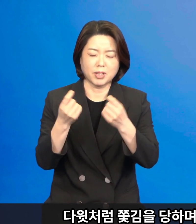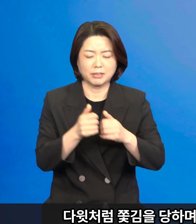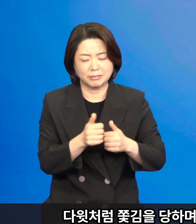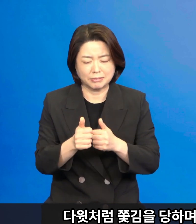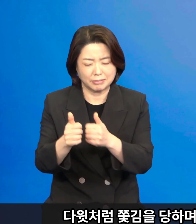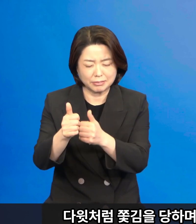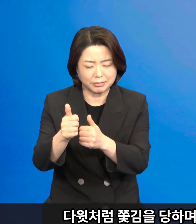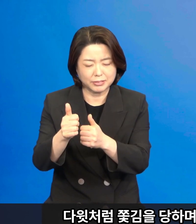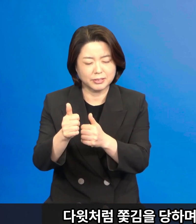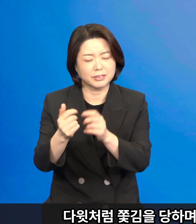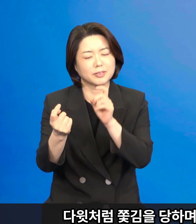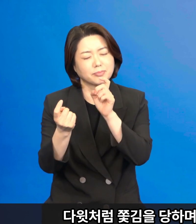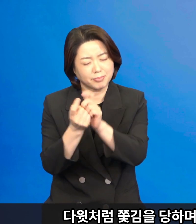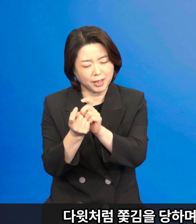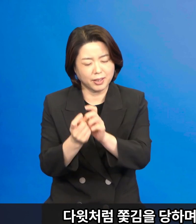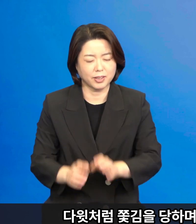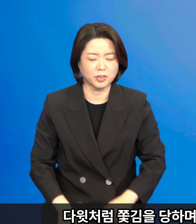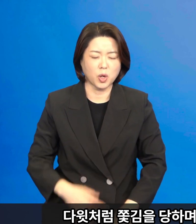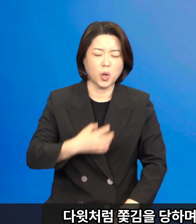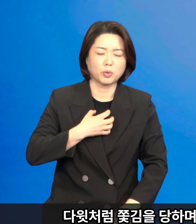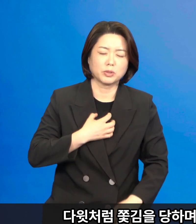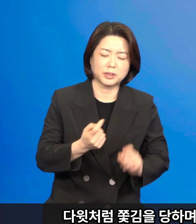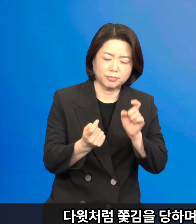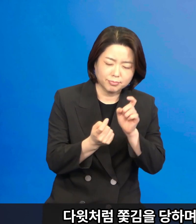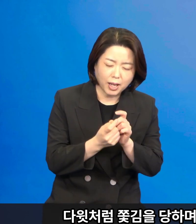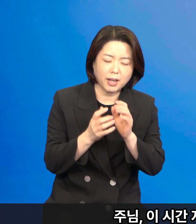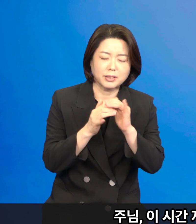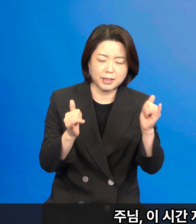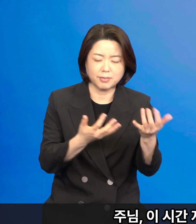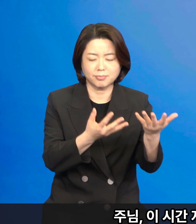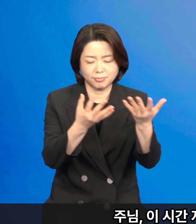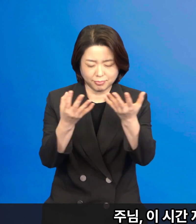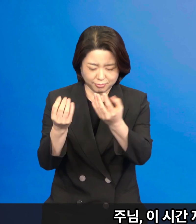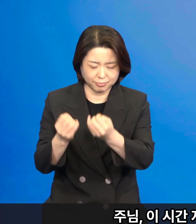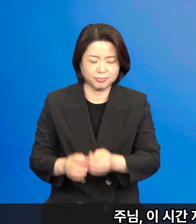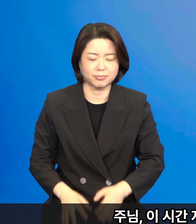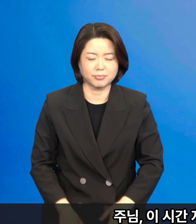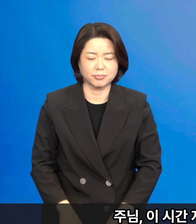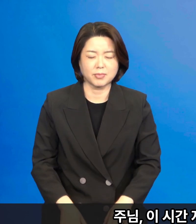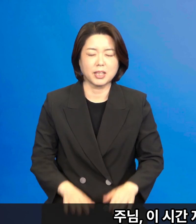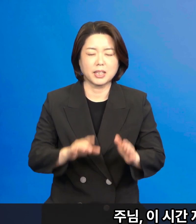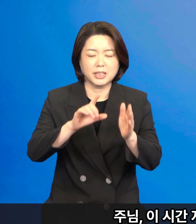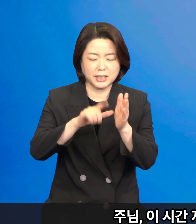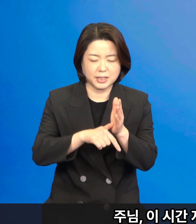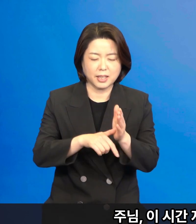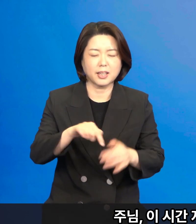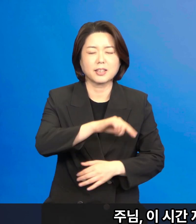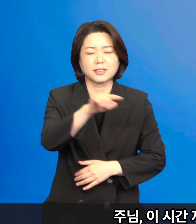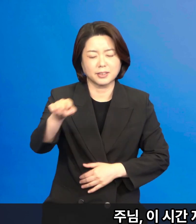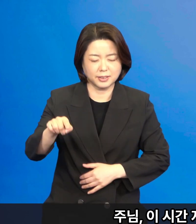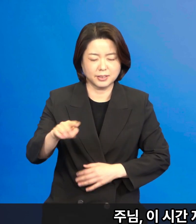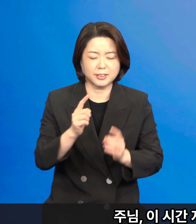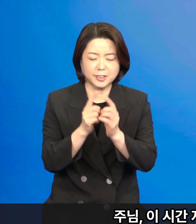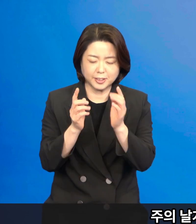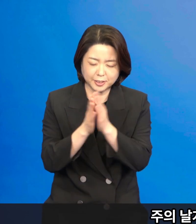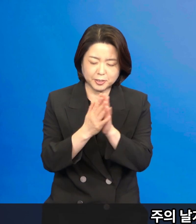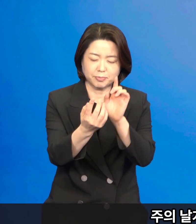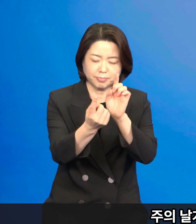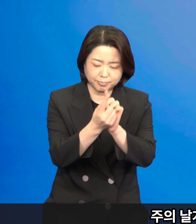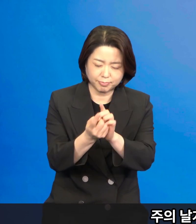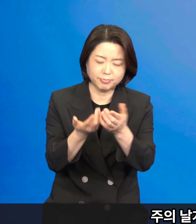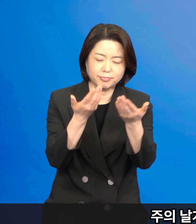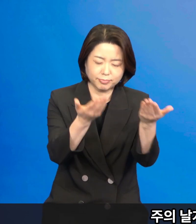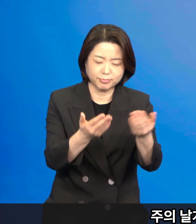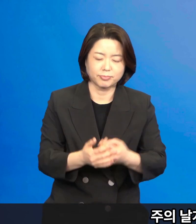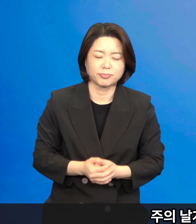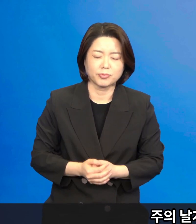당하며 정말 위기에 처한 이들이 있습니다. 주님, 이 시간 저들을 친히 찾아가 주시고 주의